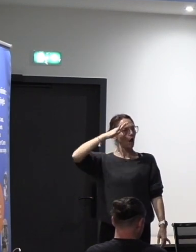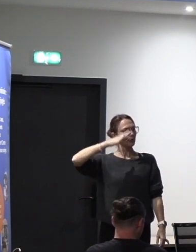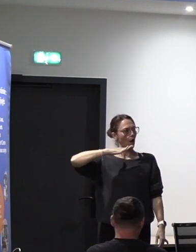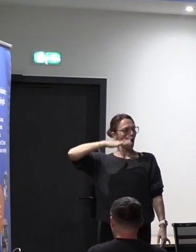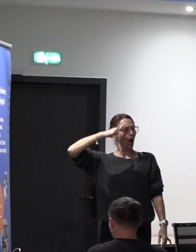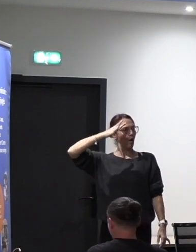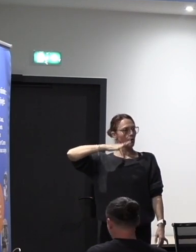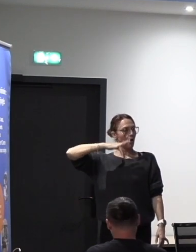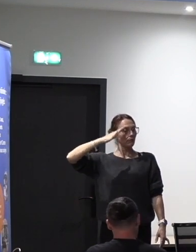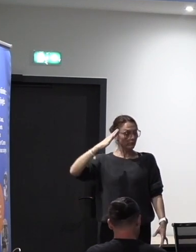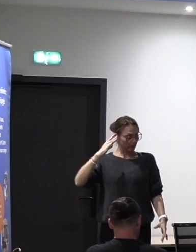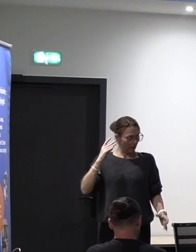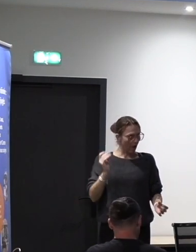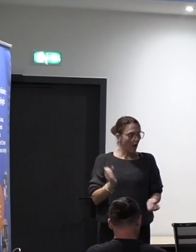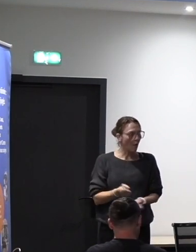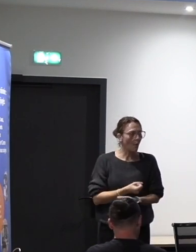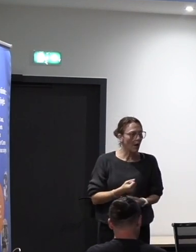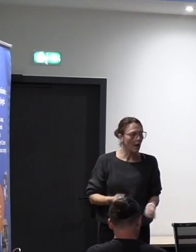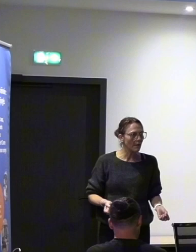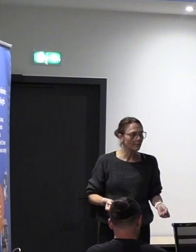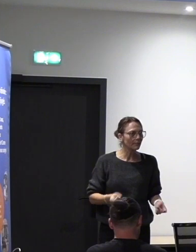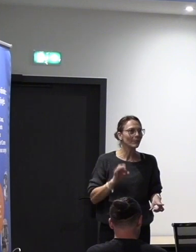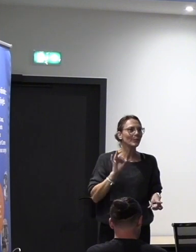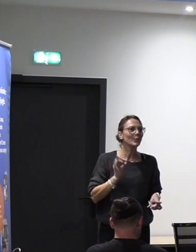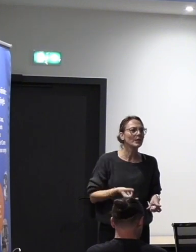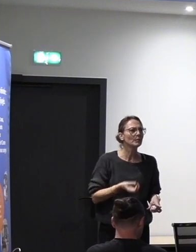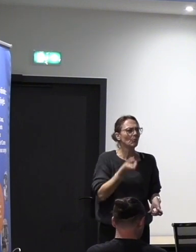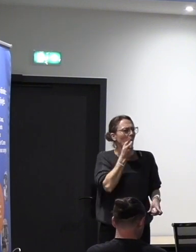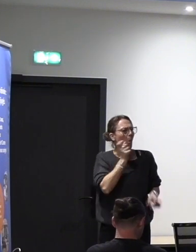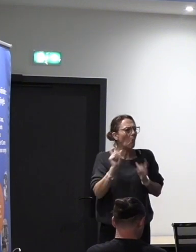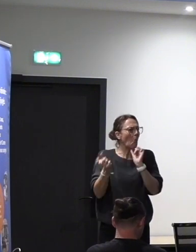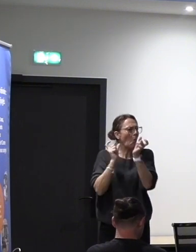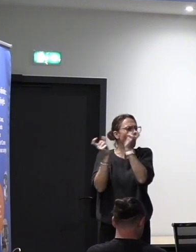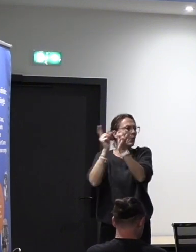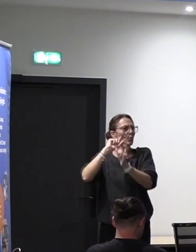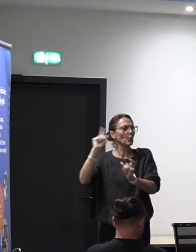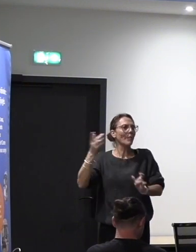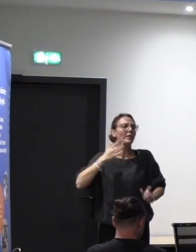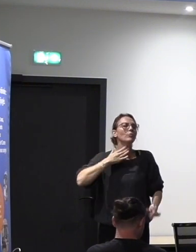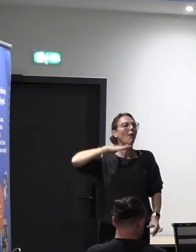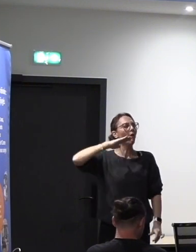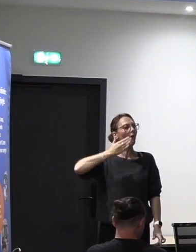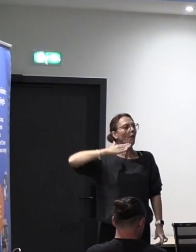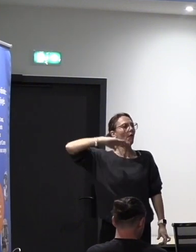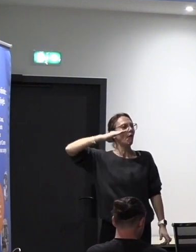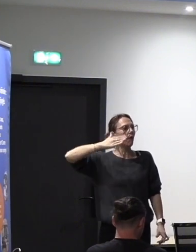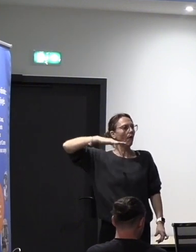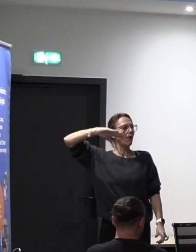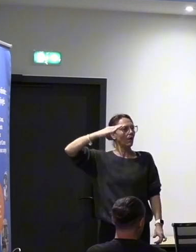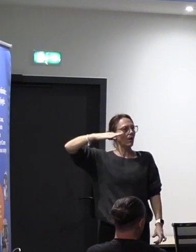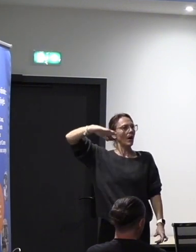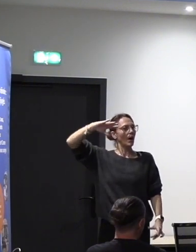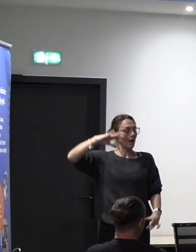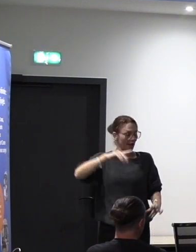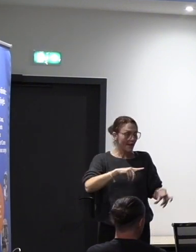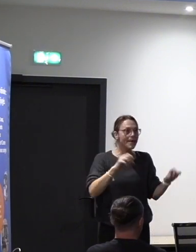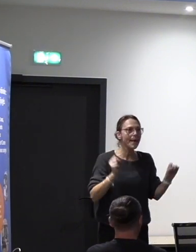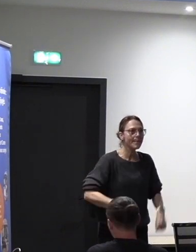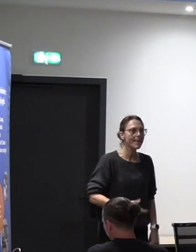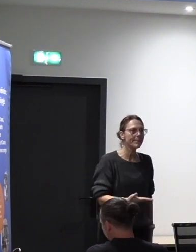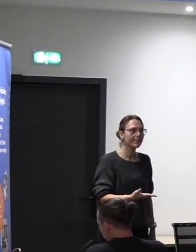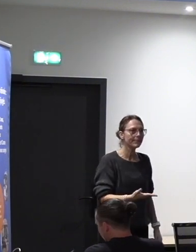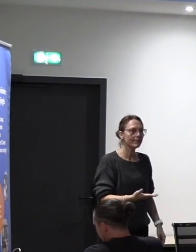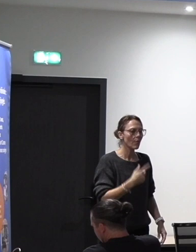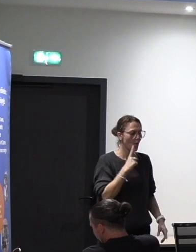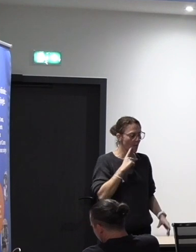c'est ahurissant. C'est-à-dire qu'évidemment, il n'arrive pas à chanter l'opéra, donc il ne réalise pas. Mais il a une aptitude